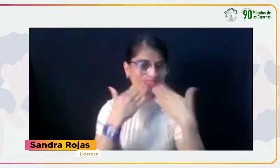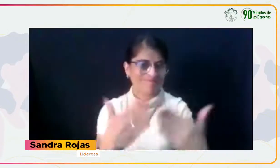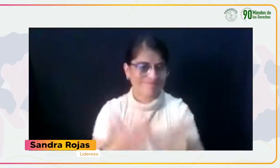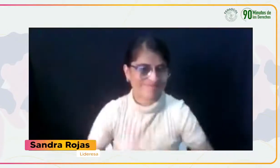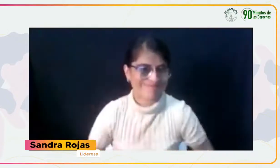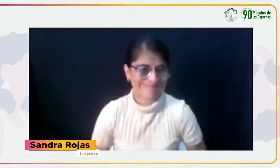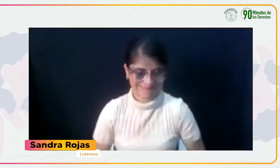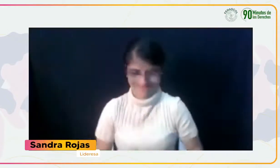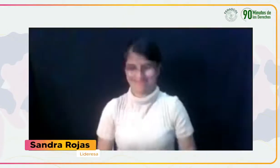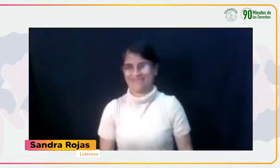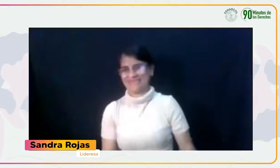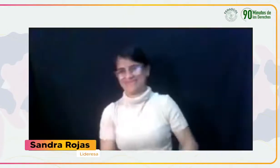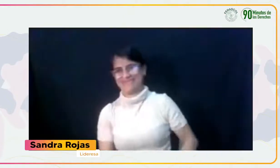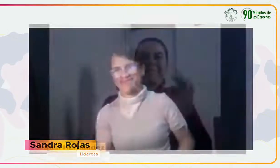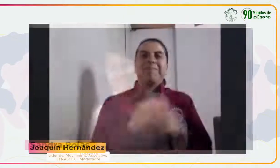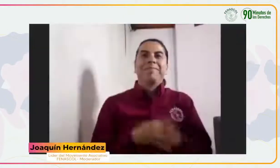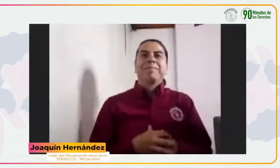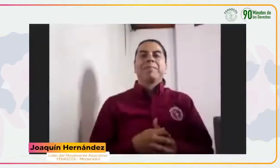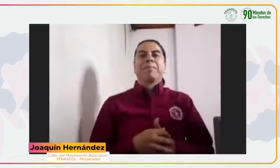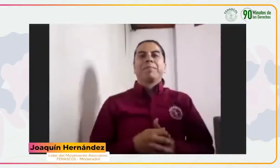manera continua en estos espacios.